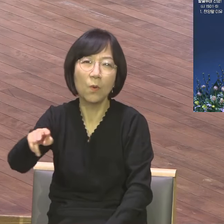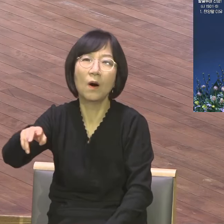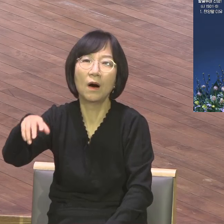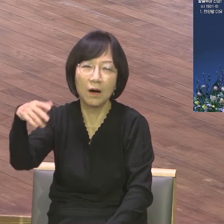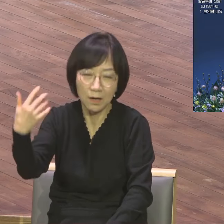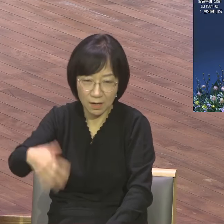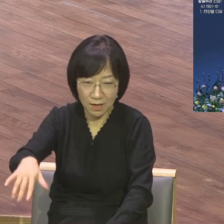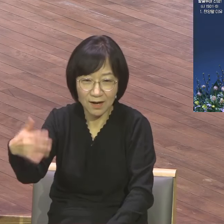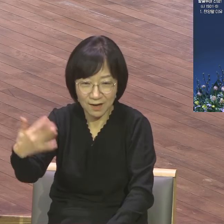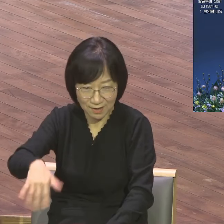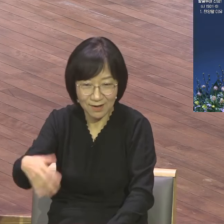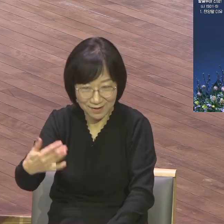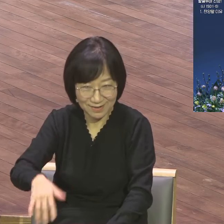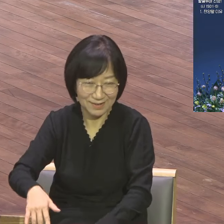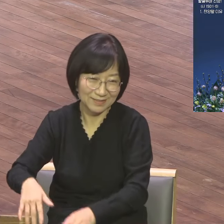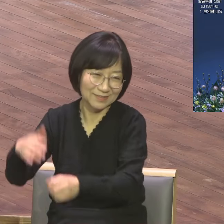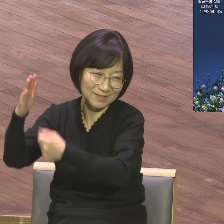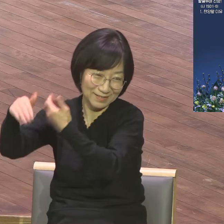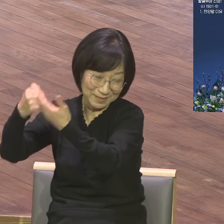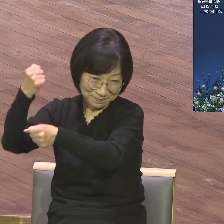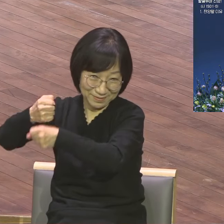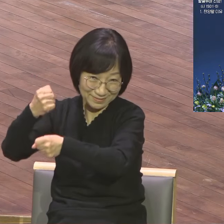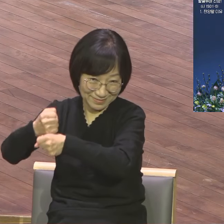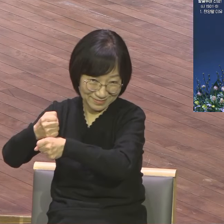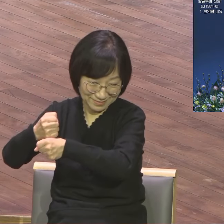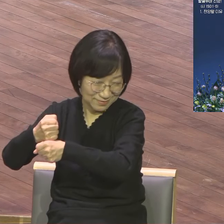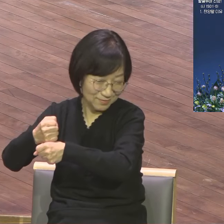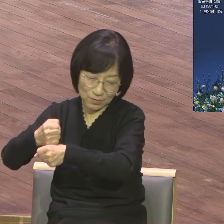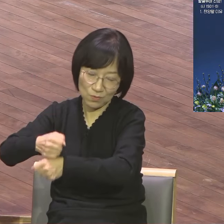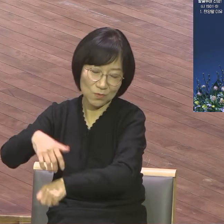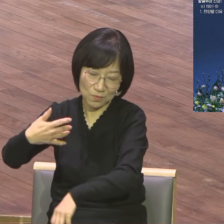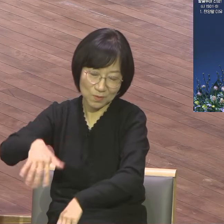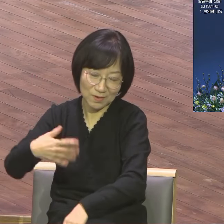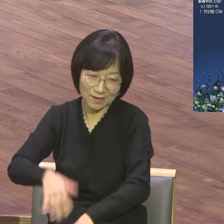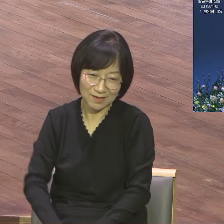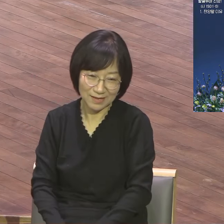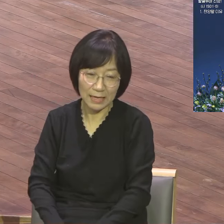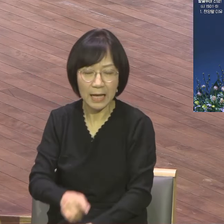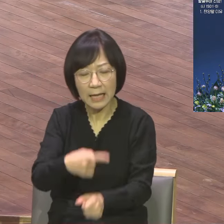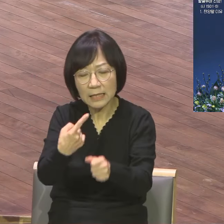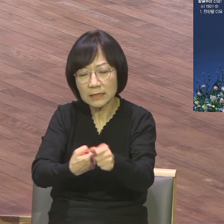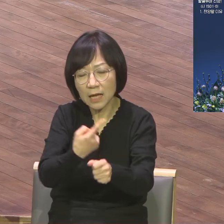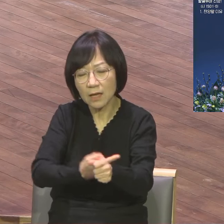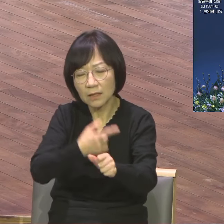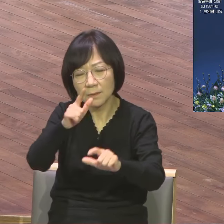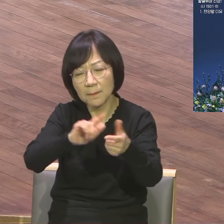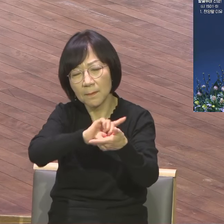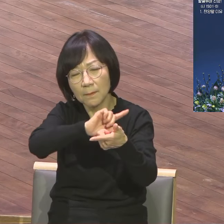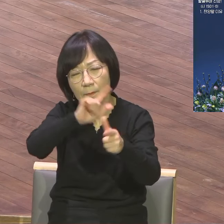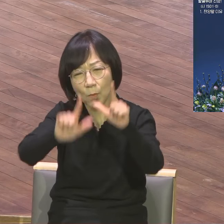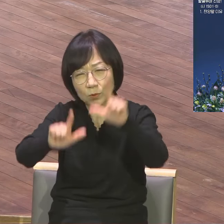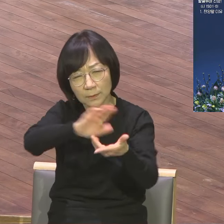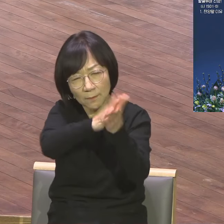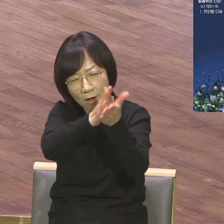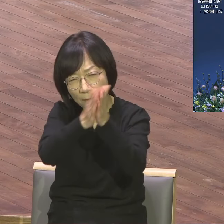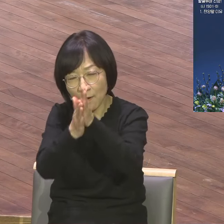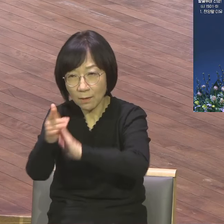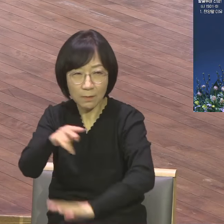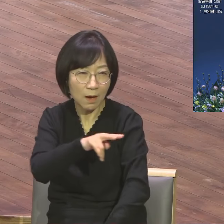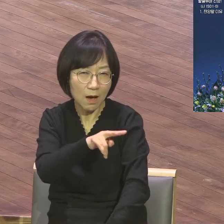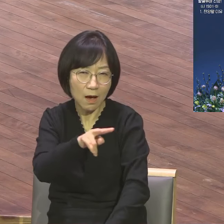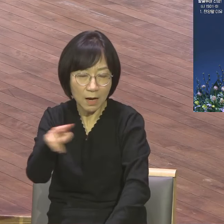만들었어? 일반 섭리로도요 하나님 믿어야 돼요. 아멘. 얼마나 멋지게